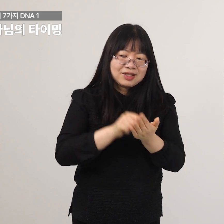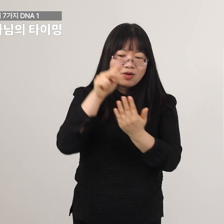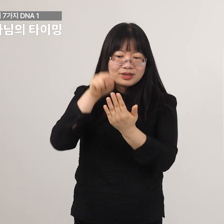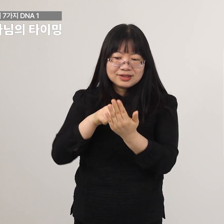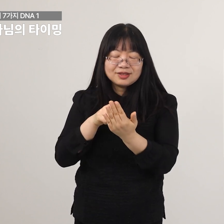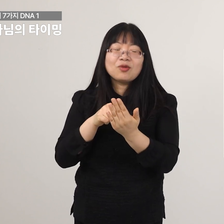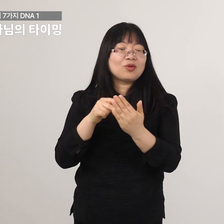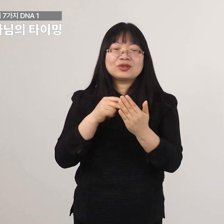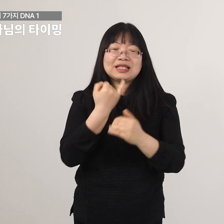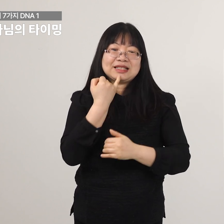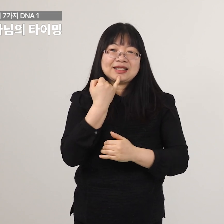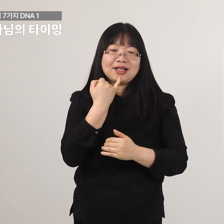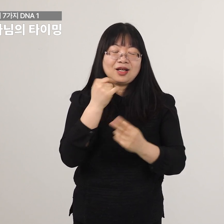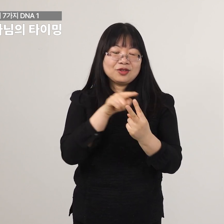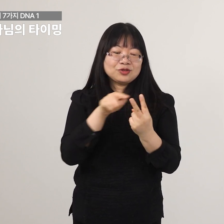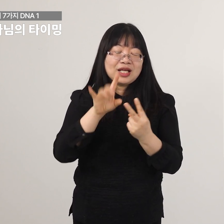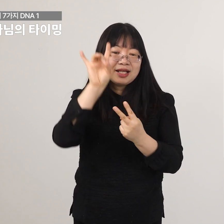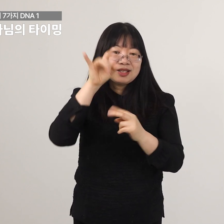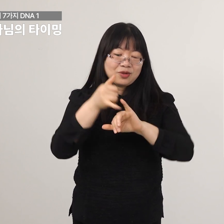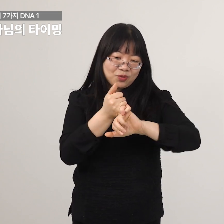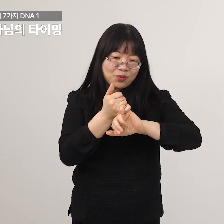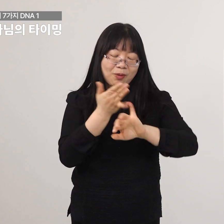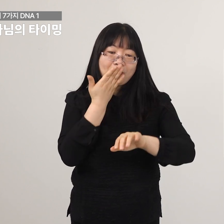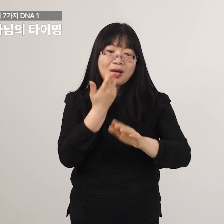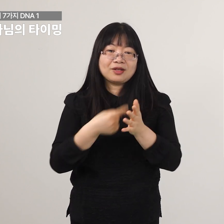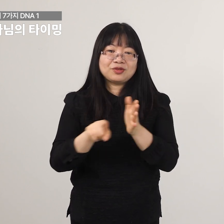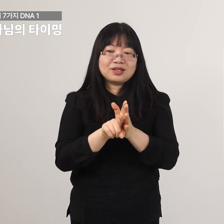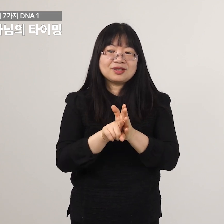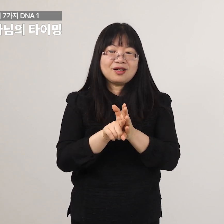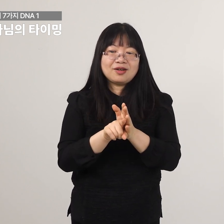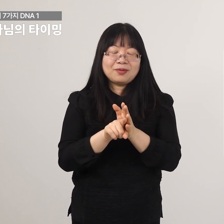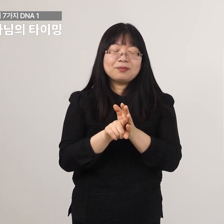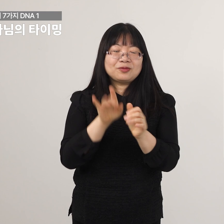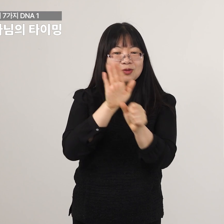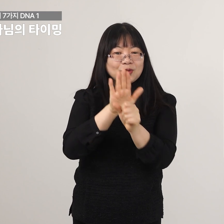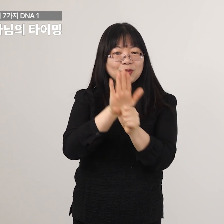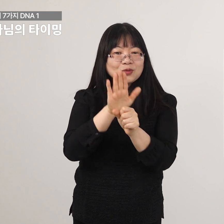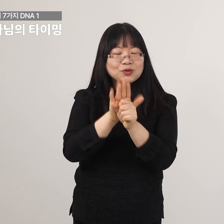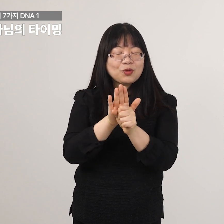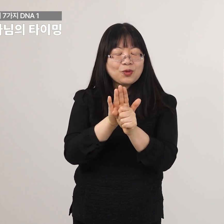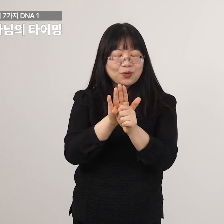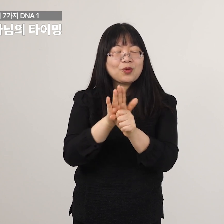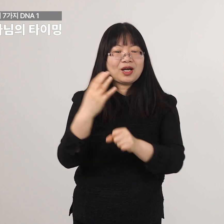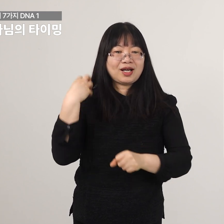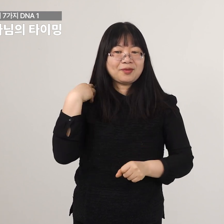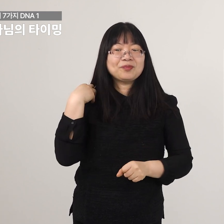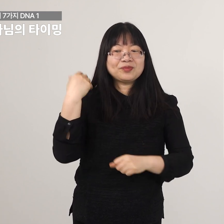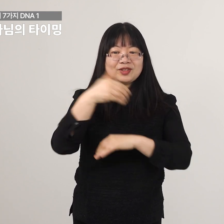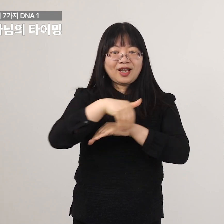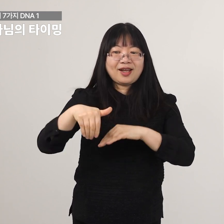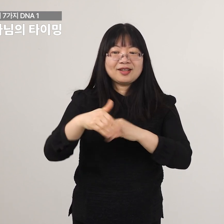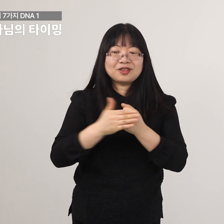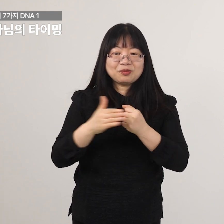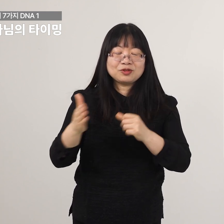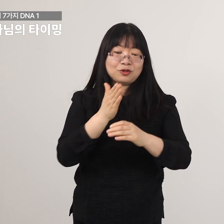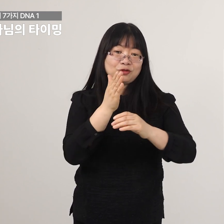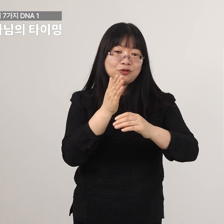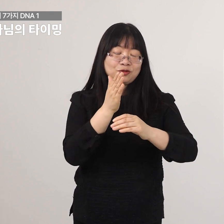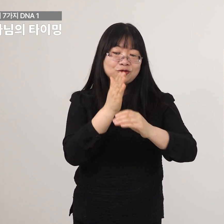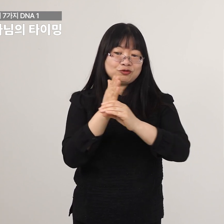읽든지 둘 중에 하나는 반드시 하시도록 이제 독려를 하려고 해요. 중간에